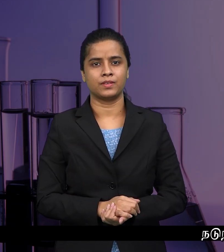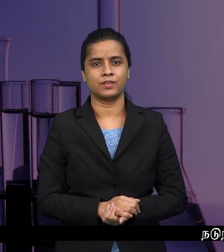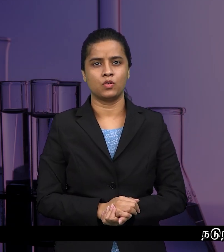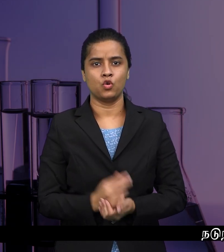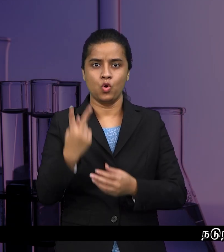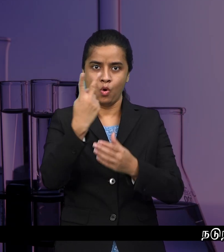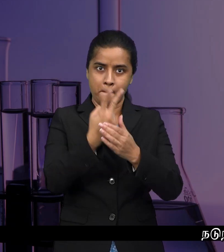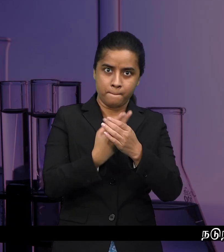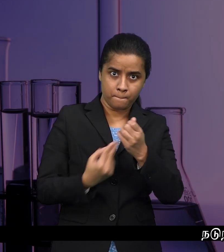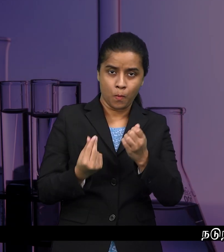நடுநிலைப்படுத்தல்.